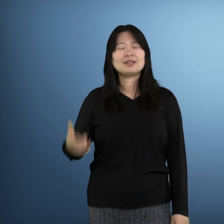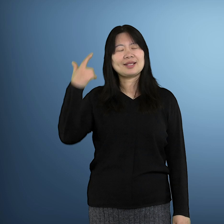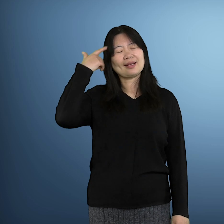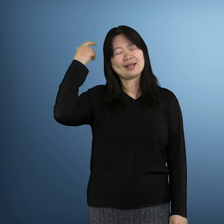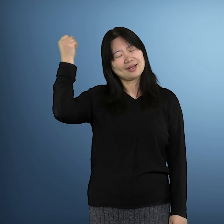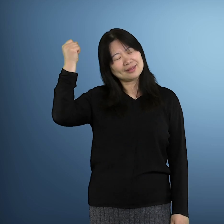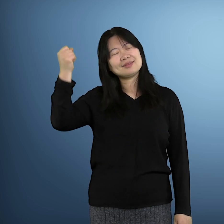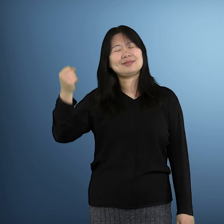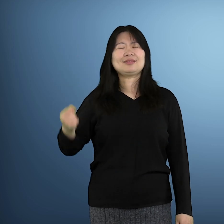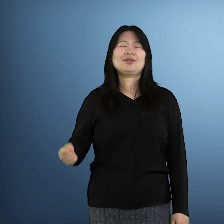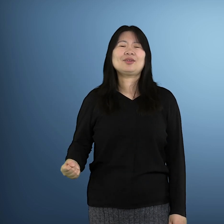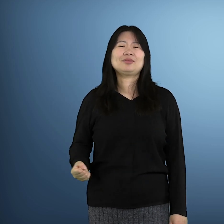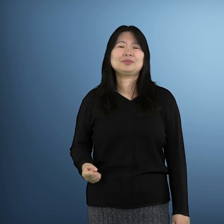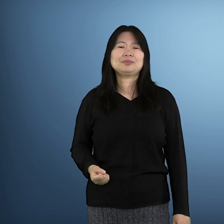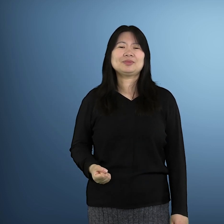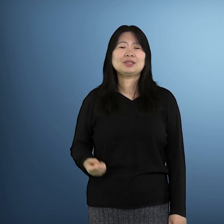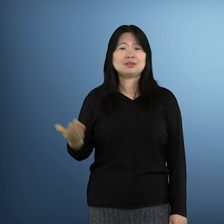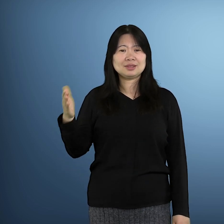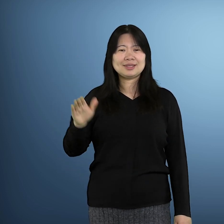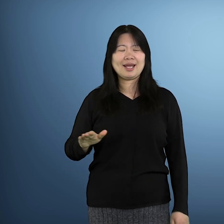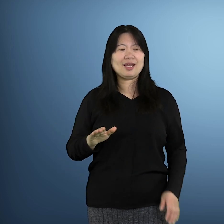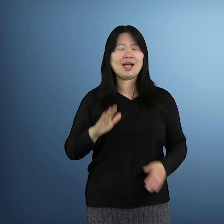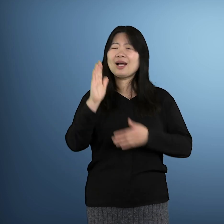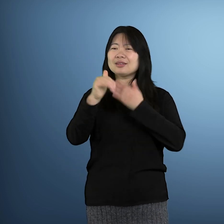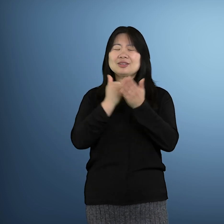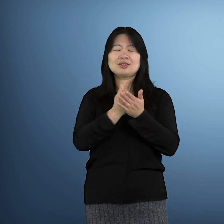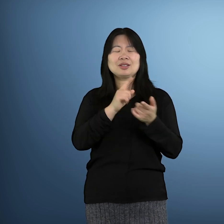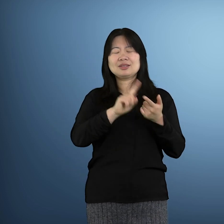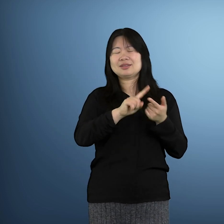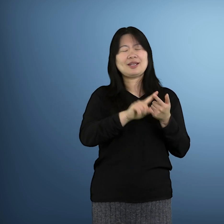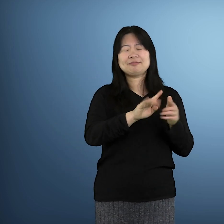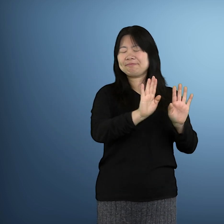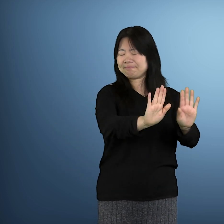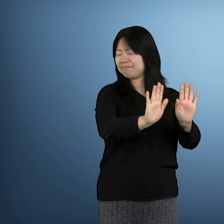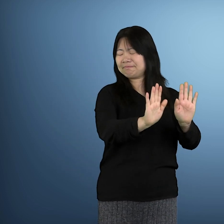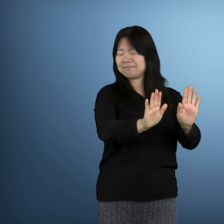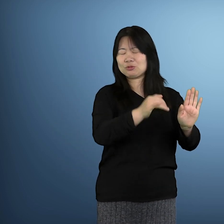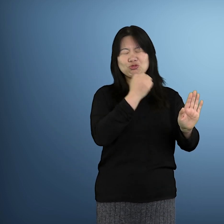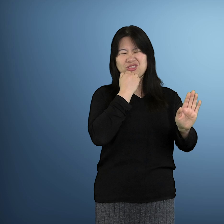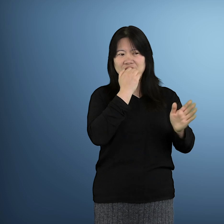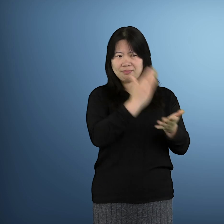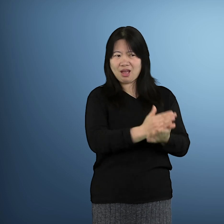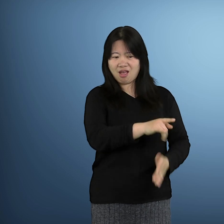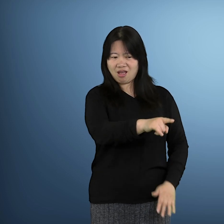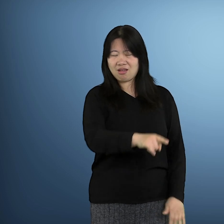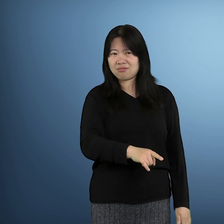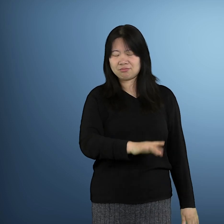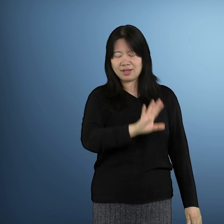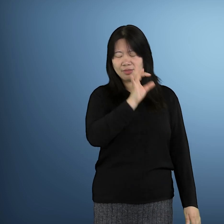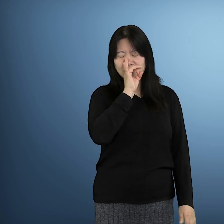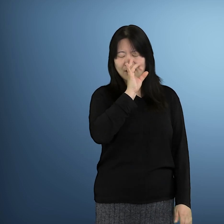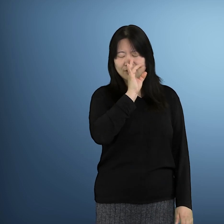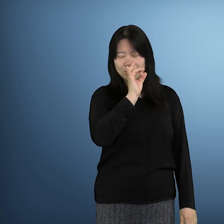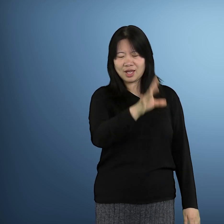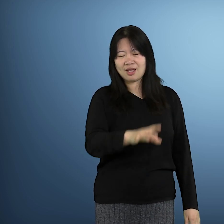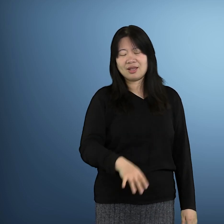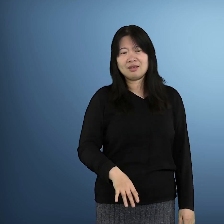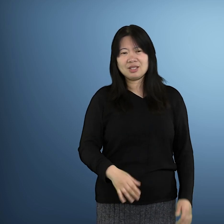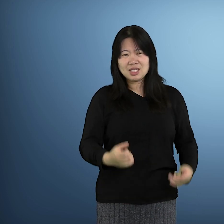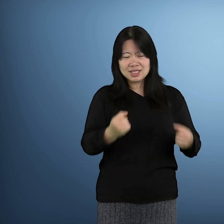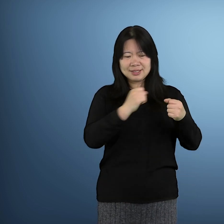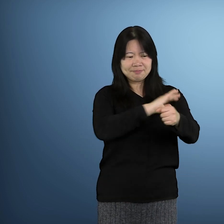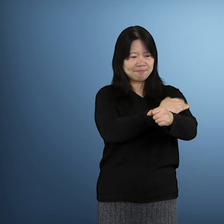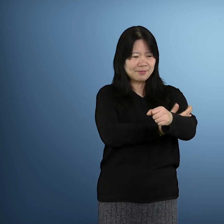알았어요. 근데 그때는 하나님이 꺾어요. 웃기지 마라. 그것 가지고